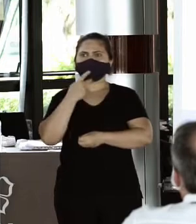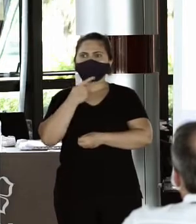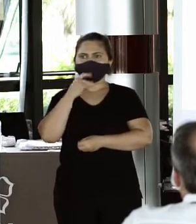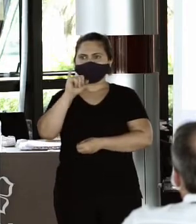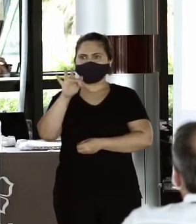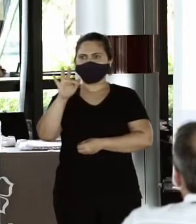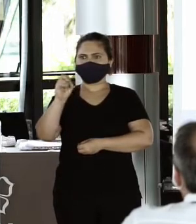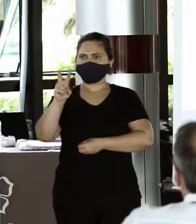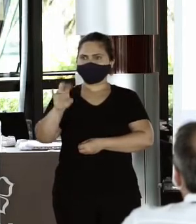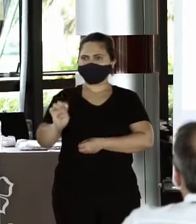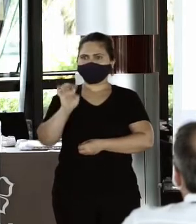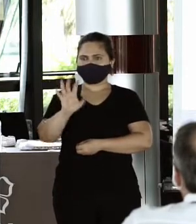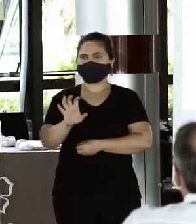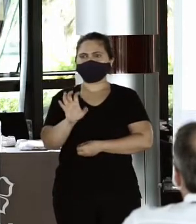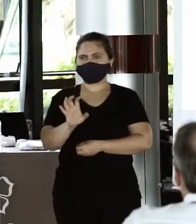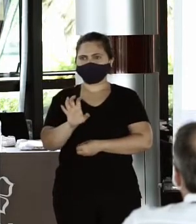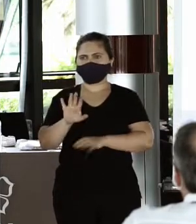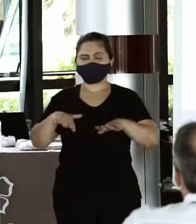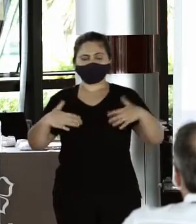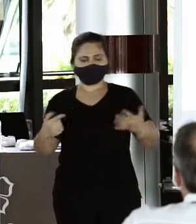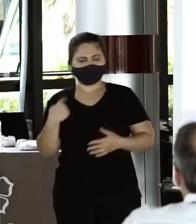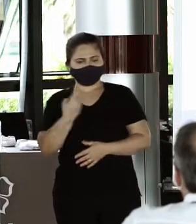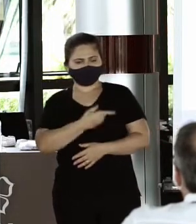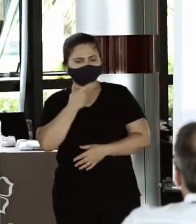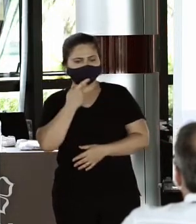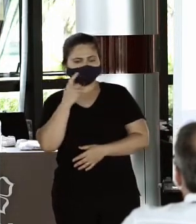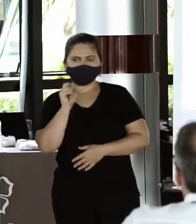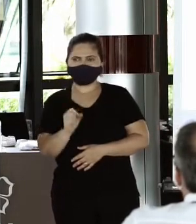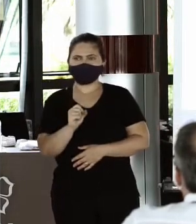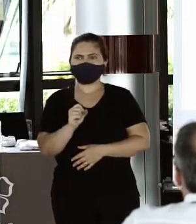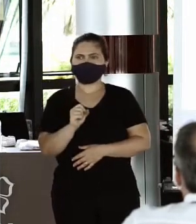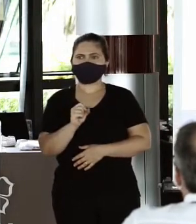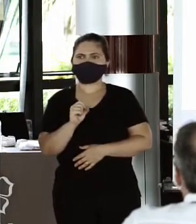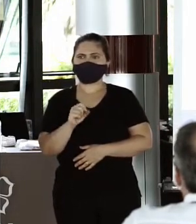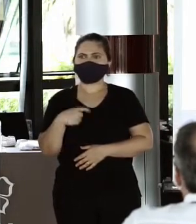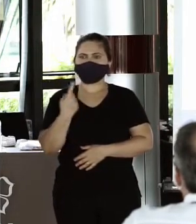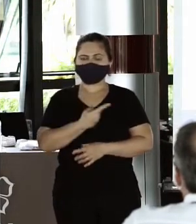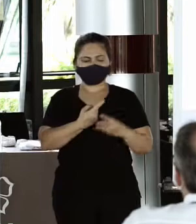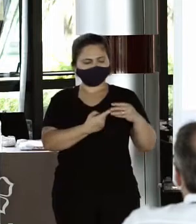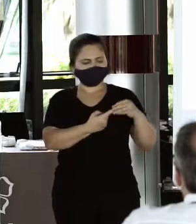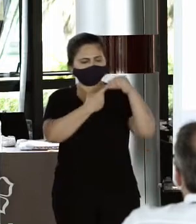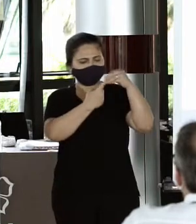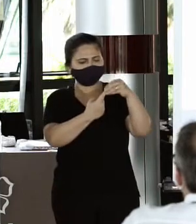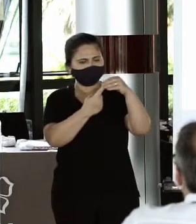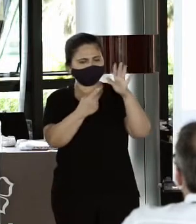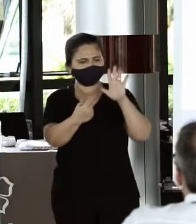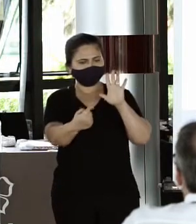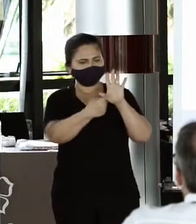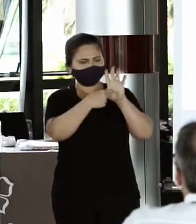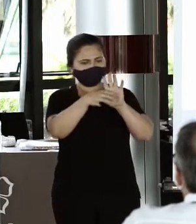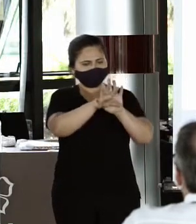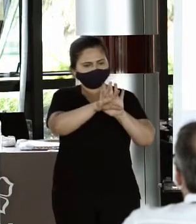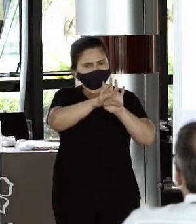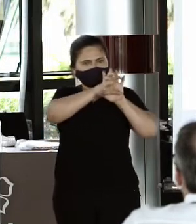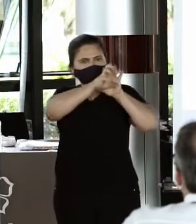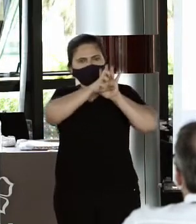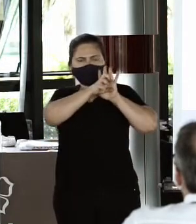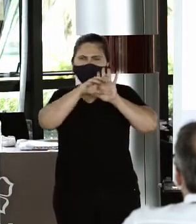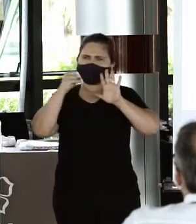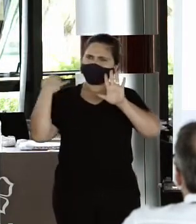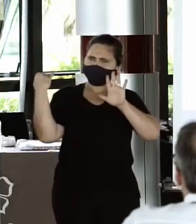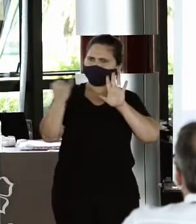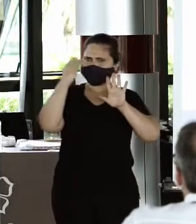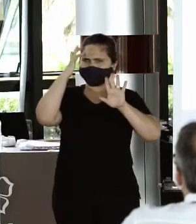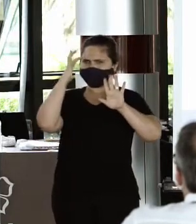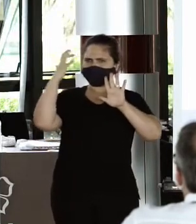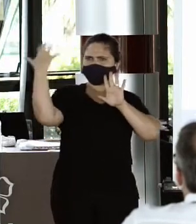IFOV, é isso aqui, ó. Então a gente está falando, pessoal, o que um único pixel está captando. Isso é bem decisivo